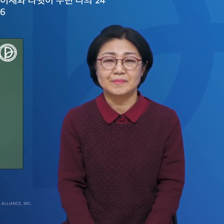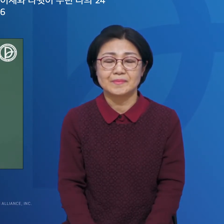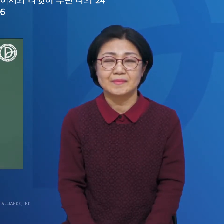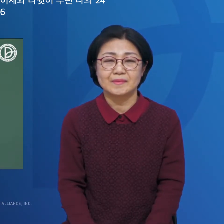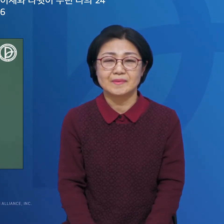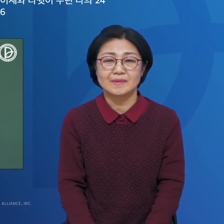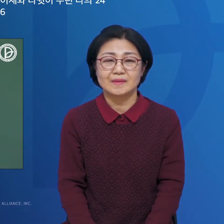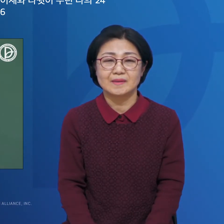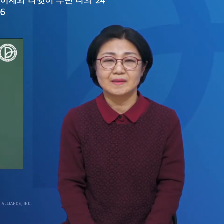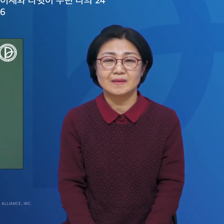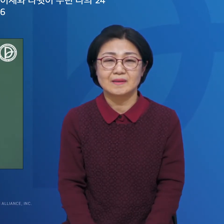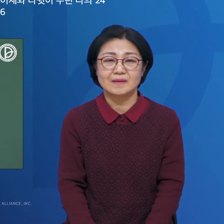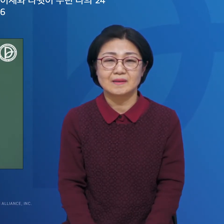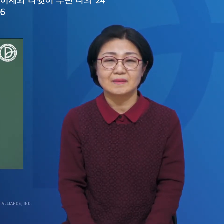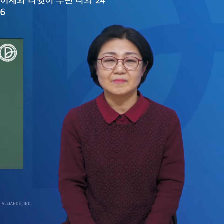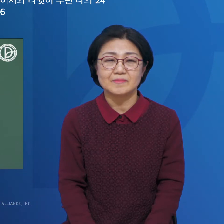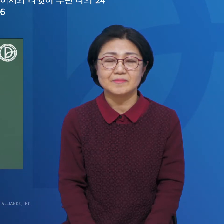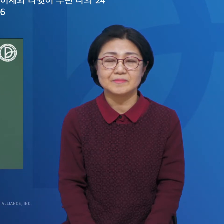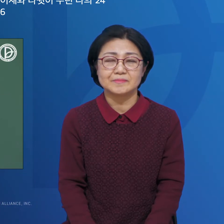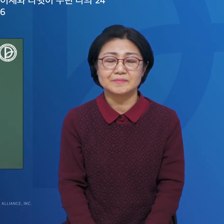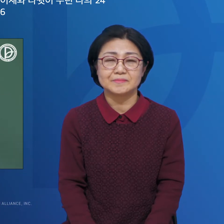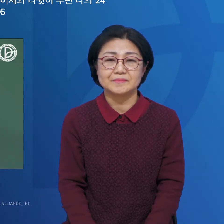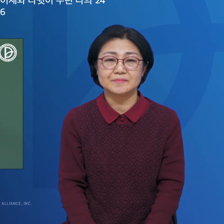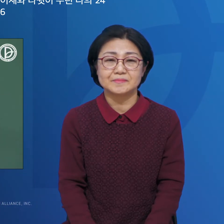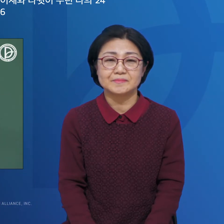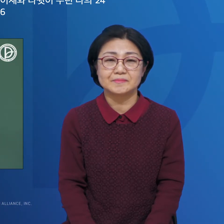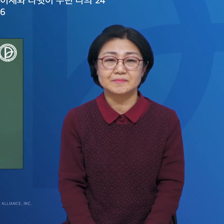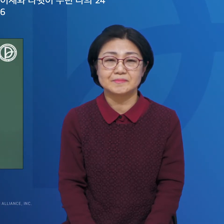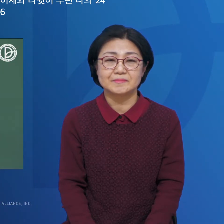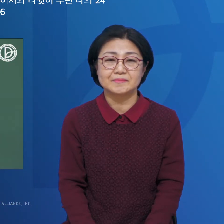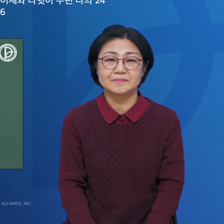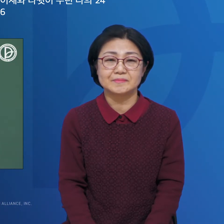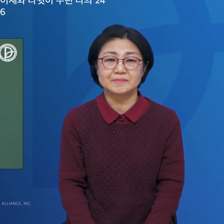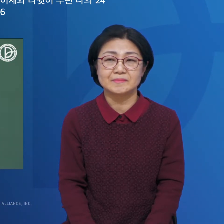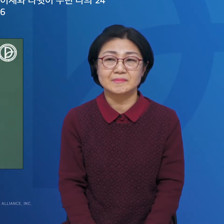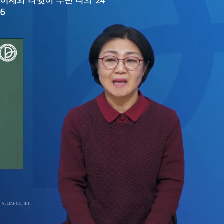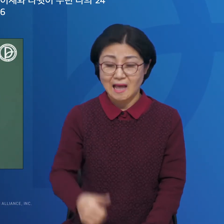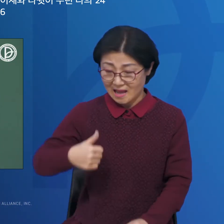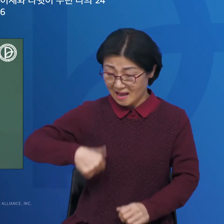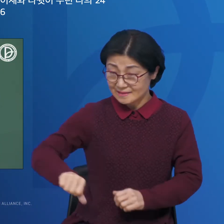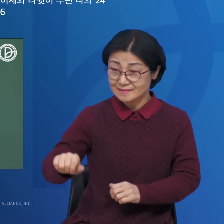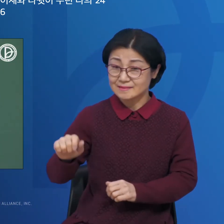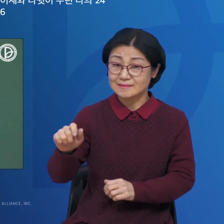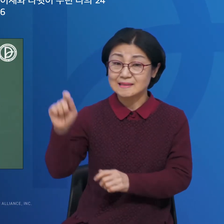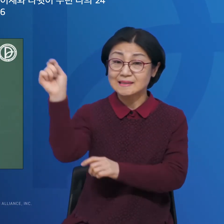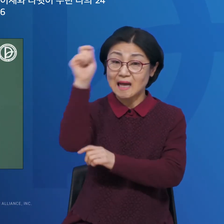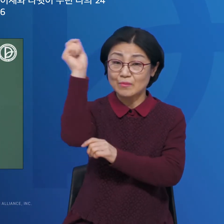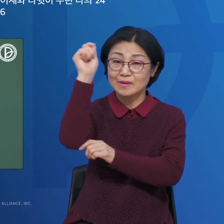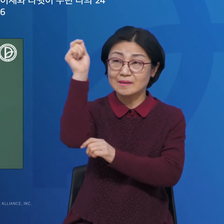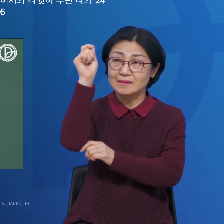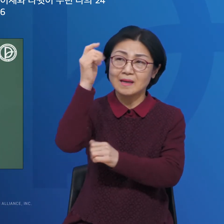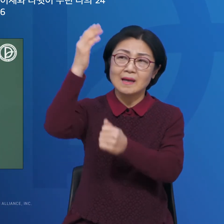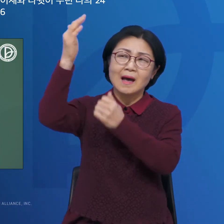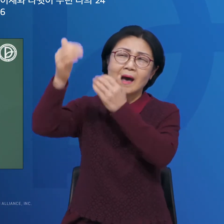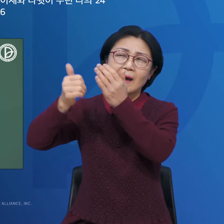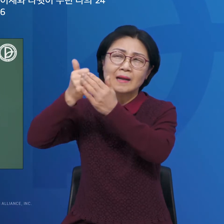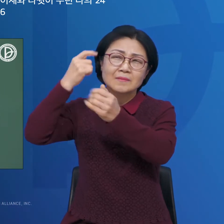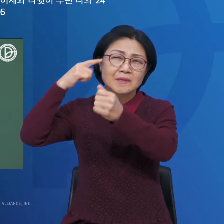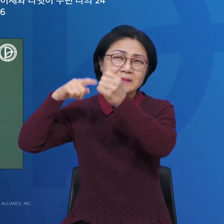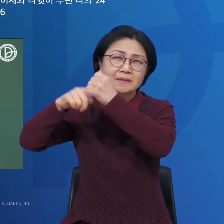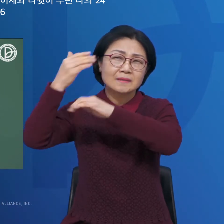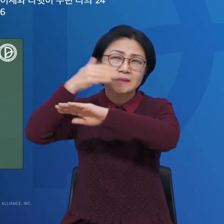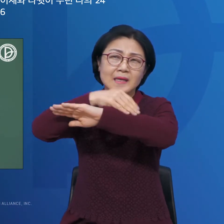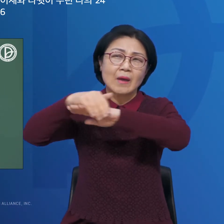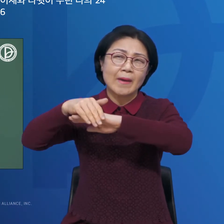다윗을 하나님의 뜻 알고 다윗을 영적 서밋으로 딱 키운 거예요. Knowing the will of God, he raised up David as a